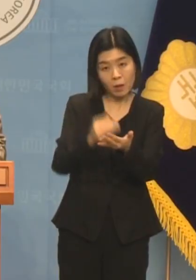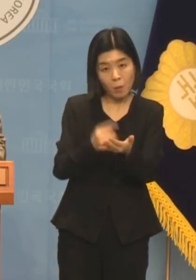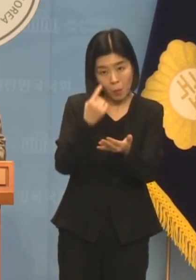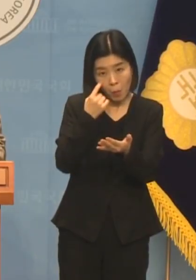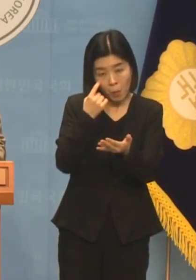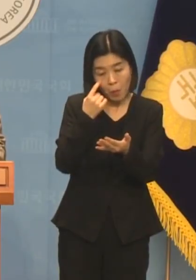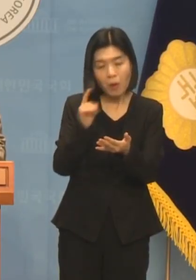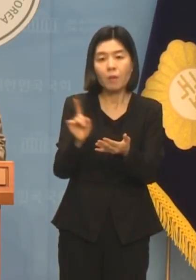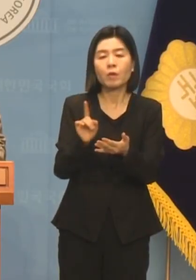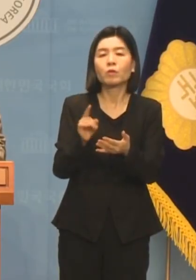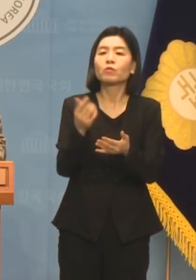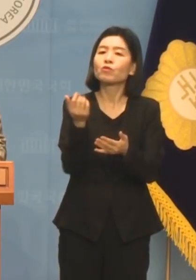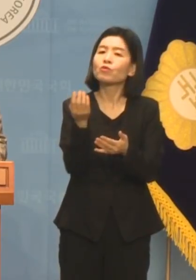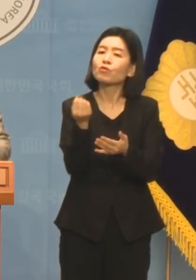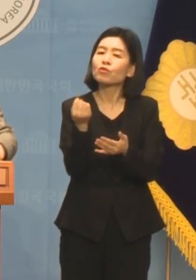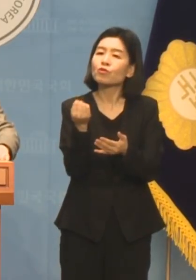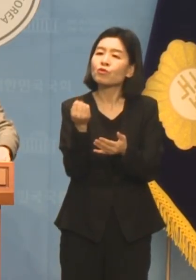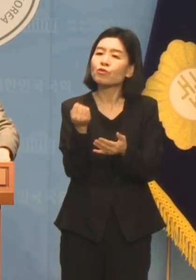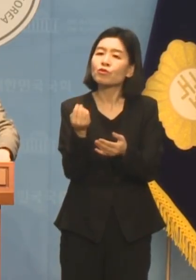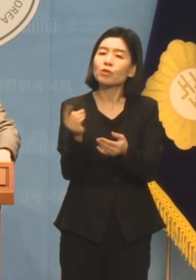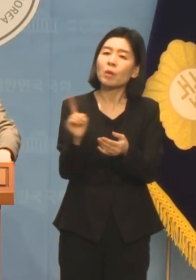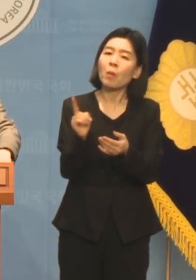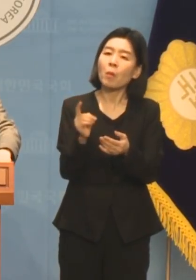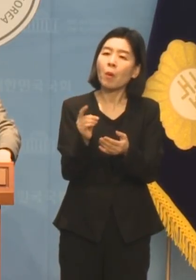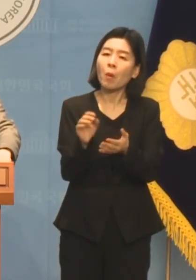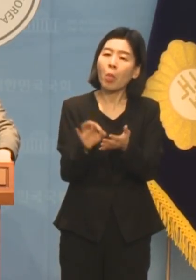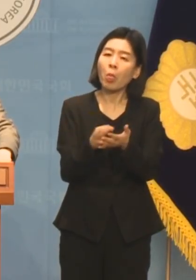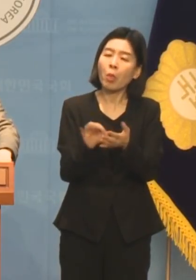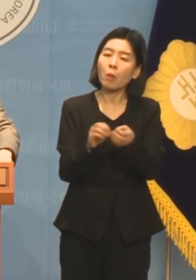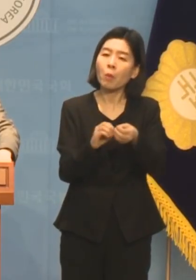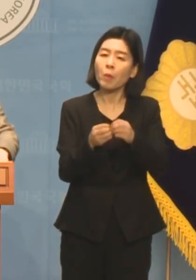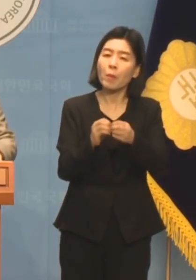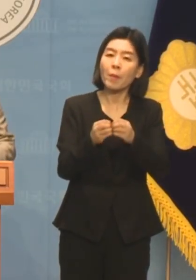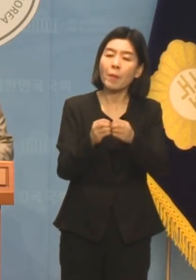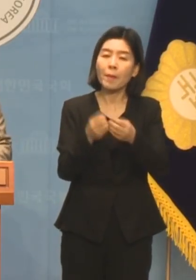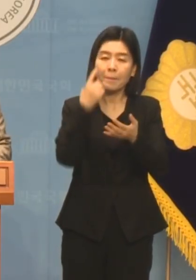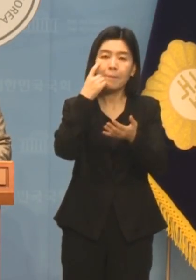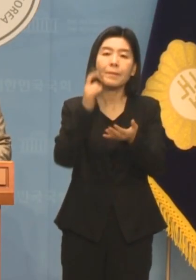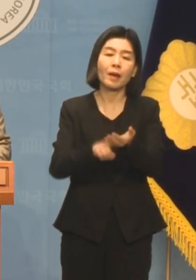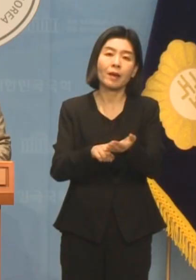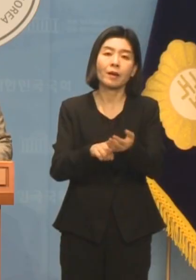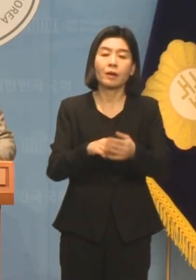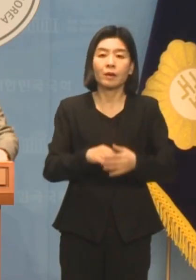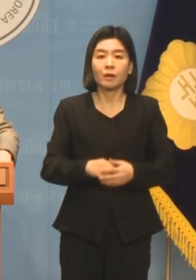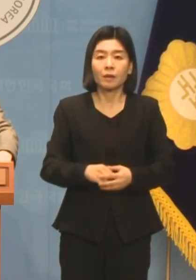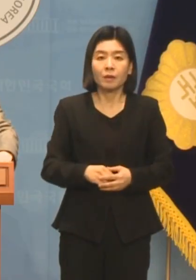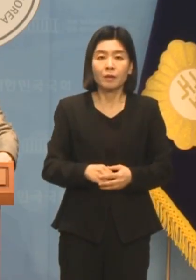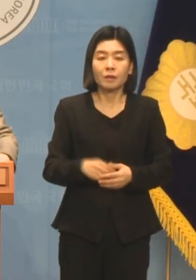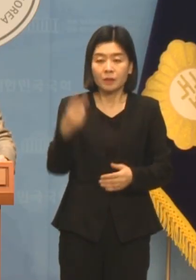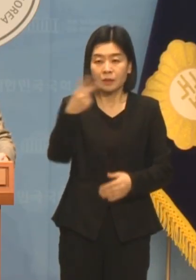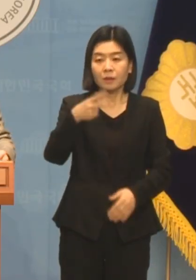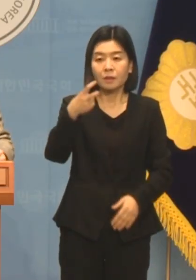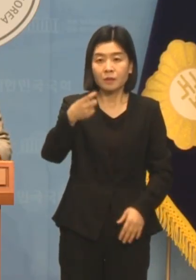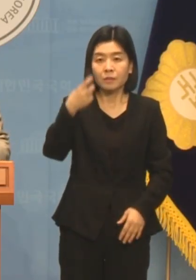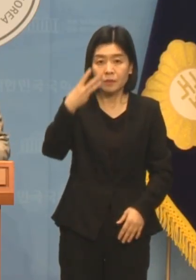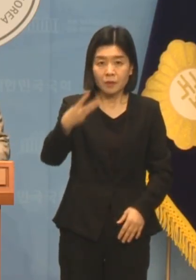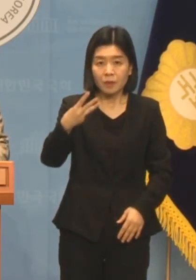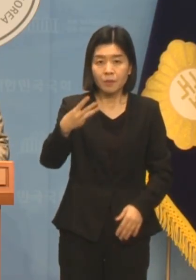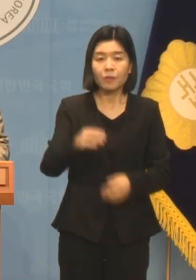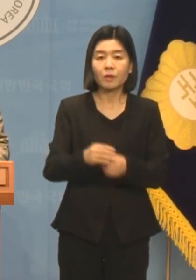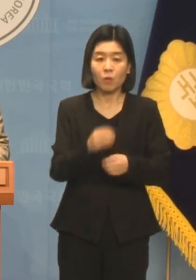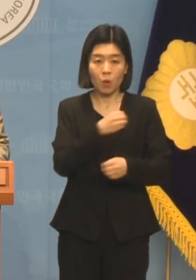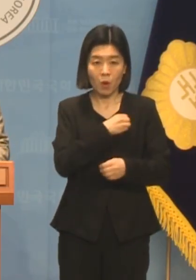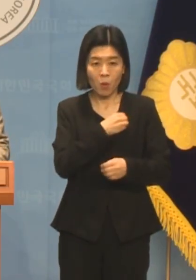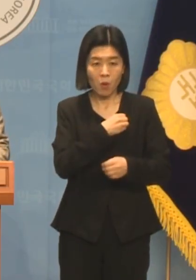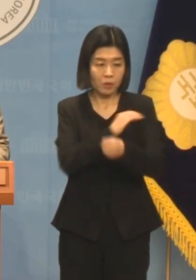부풀리기, 숫자 맞추기 등 회계 꼼수를 발견할 수 있었습니다. 2023년 회원